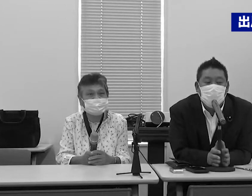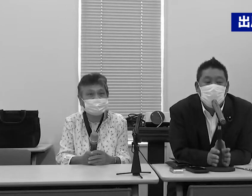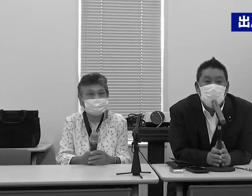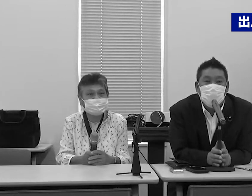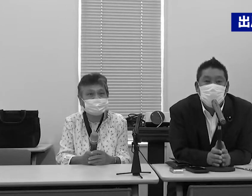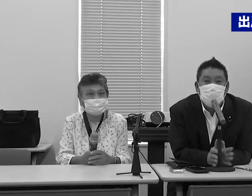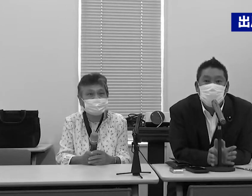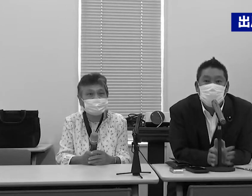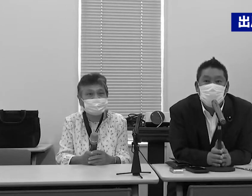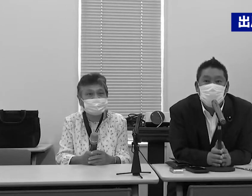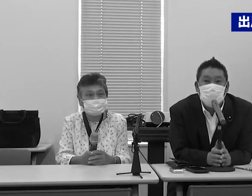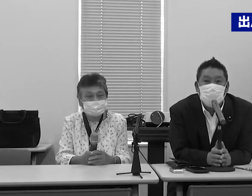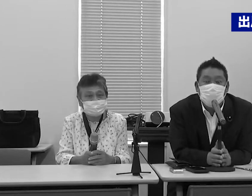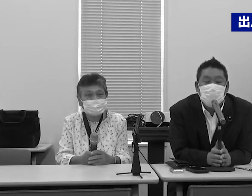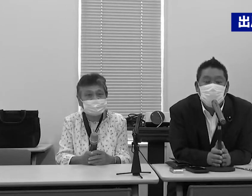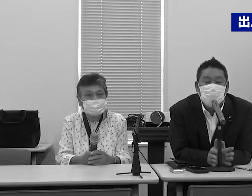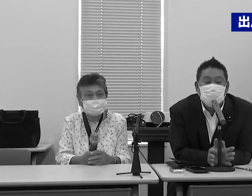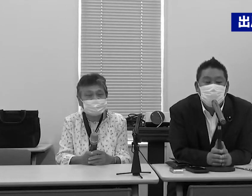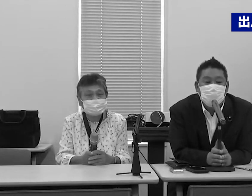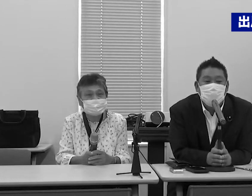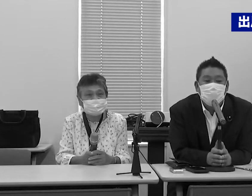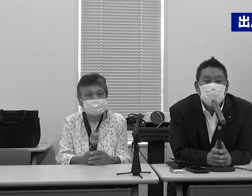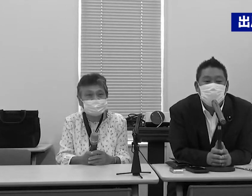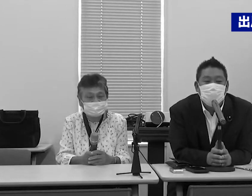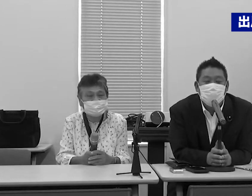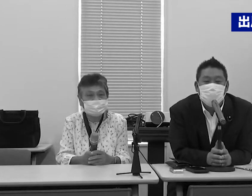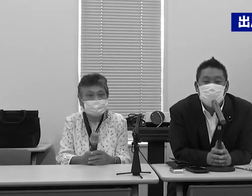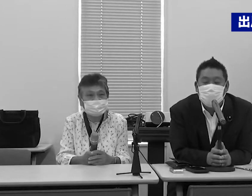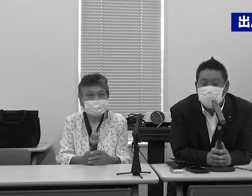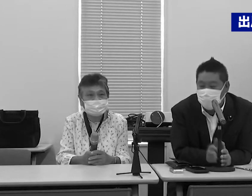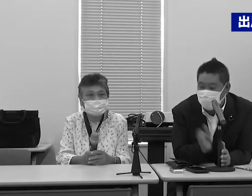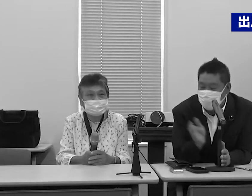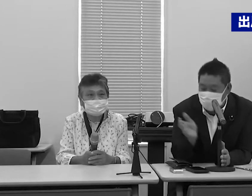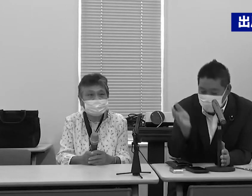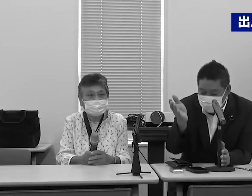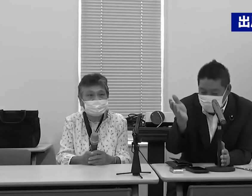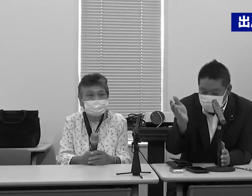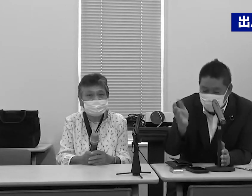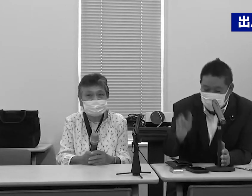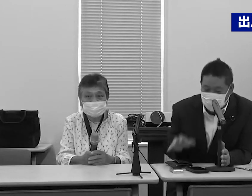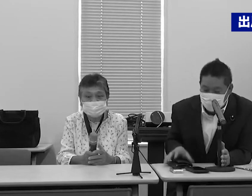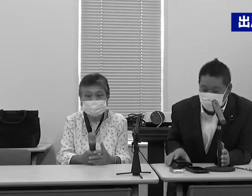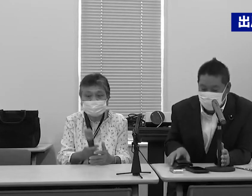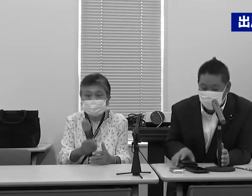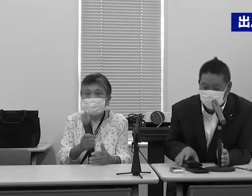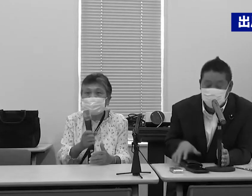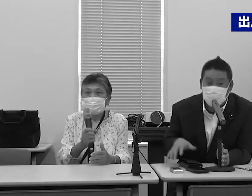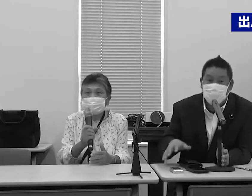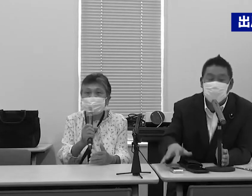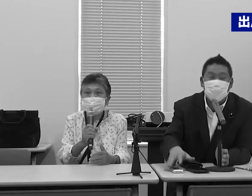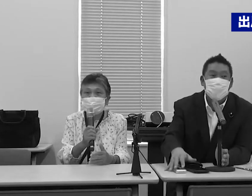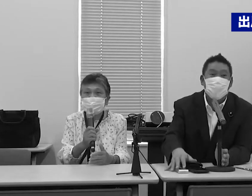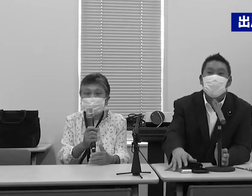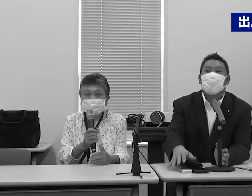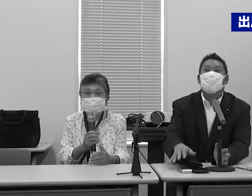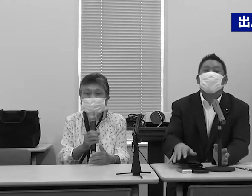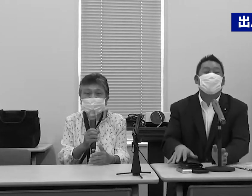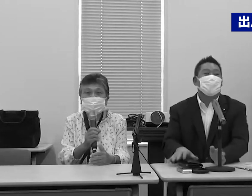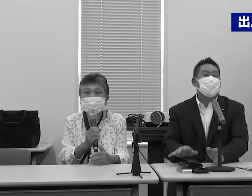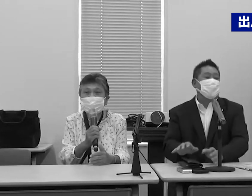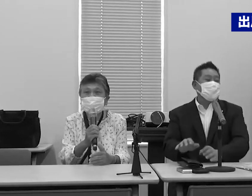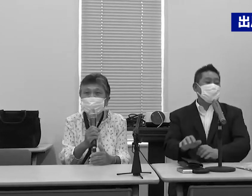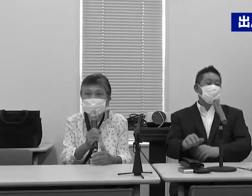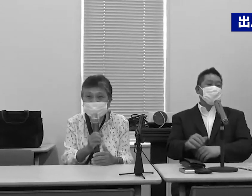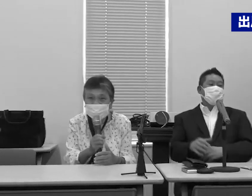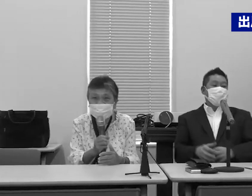あのたった一人で nhk のあのでがきぶなマクロクロノアのエネルギーとですねあの巨大